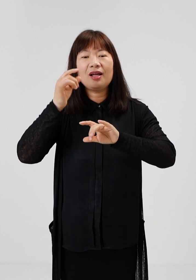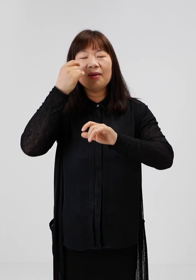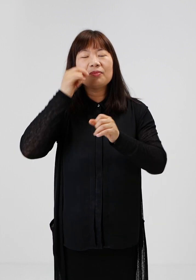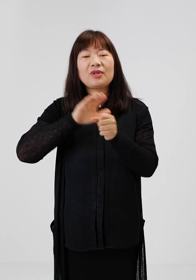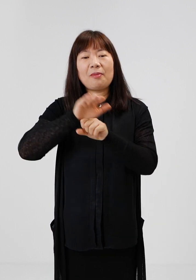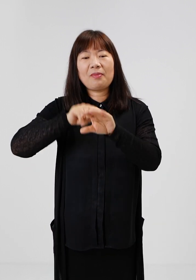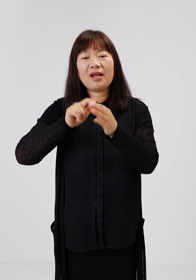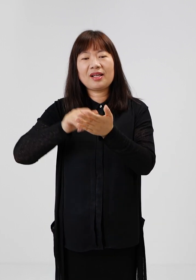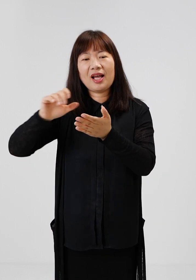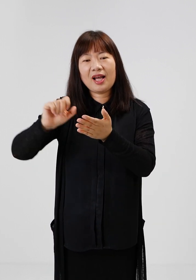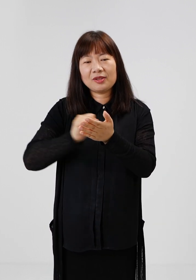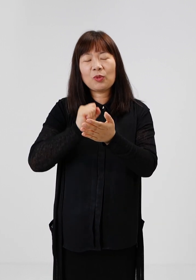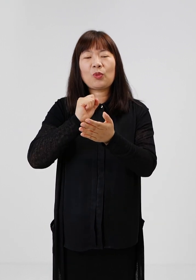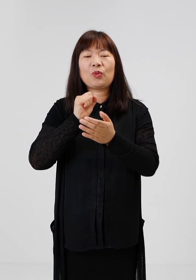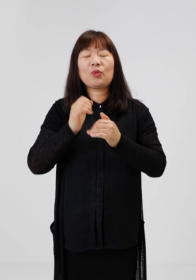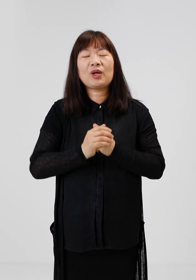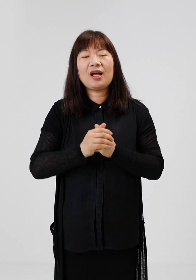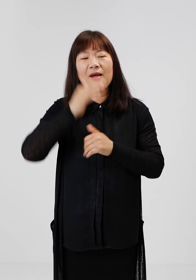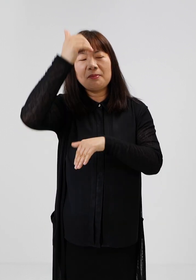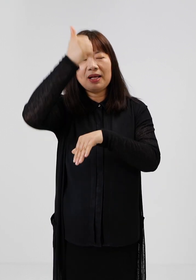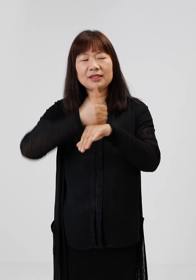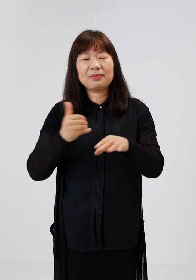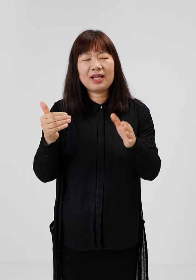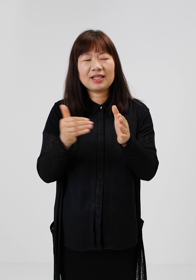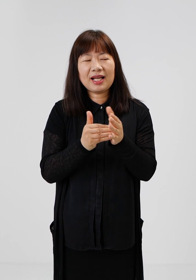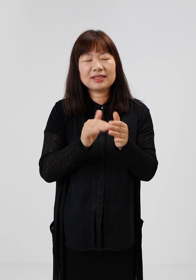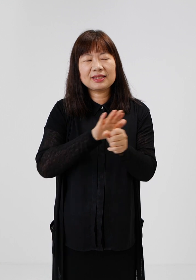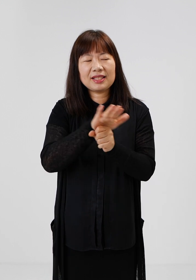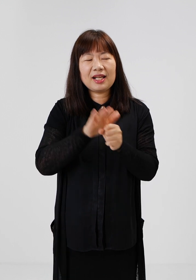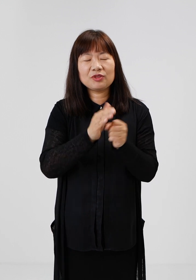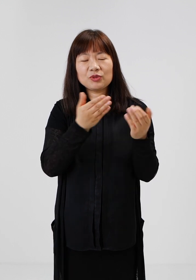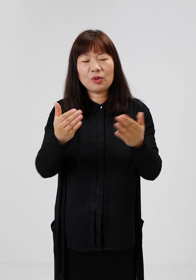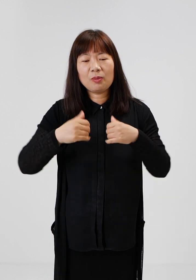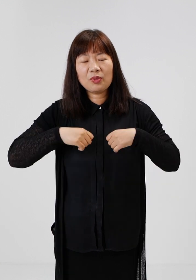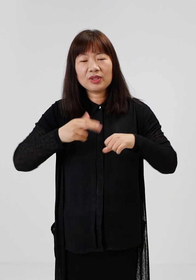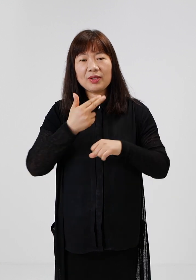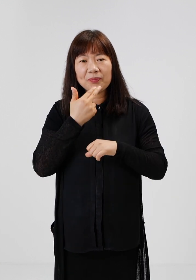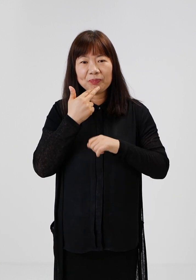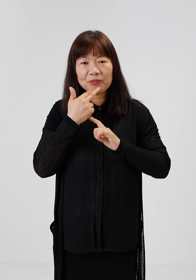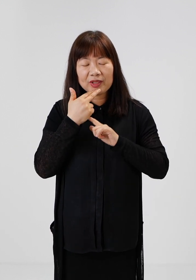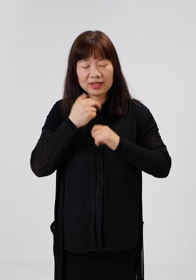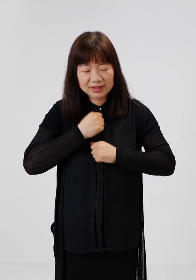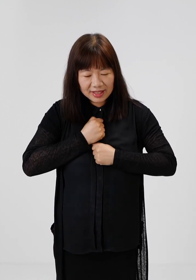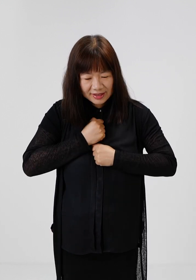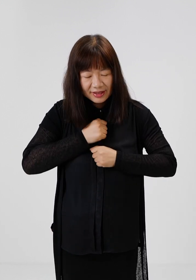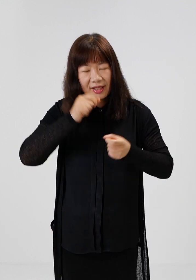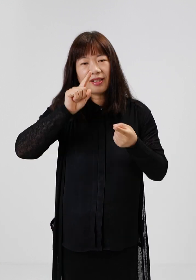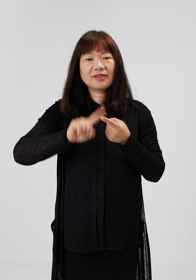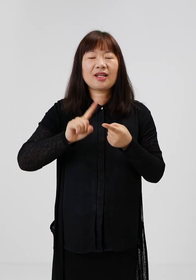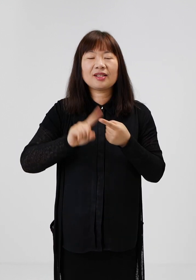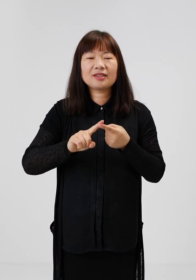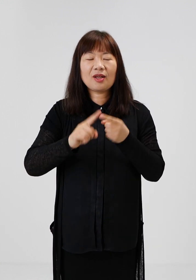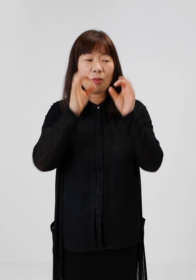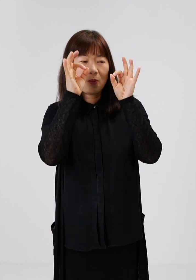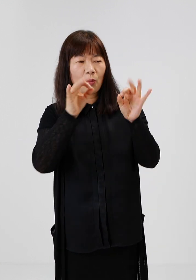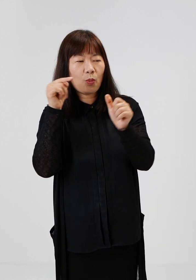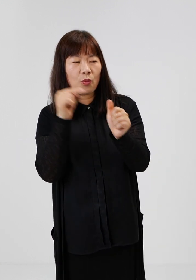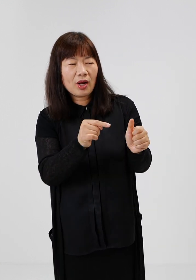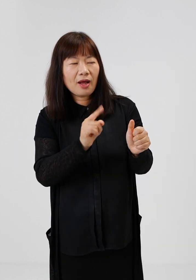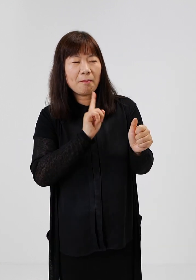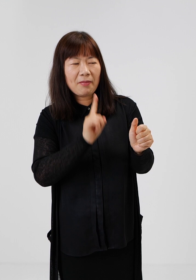가지고 하나님의 선하심으로 끝까지 사랑하시고 포기하지 않고 지켜내시는가를 보라 그 말이에요.